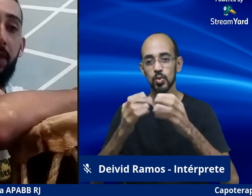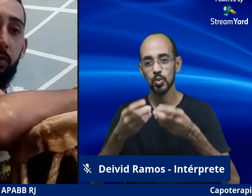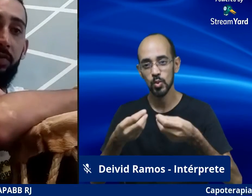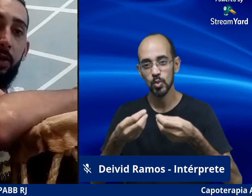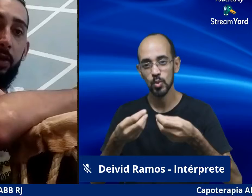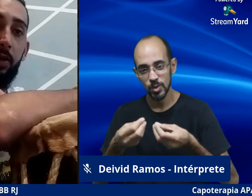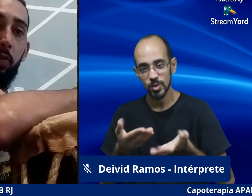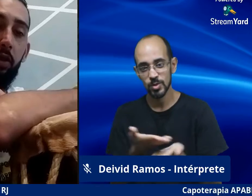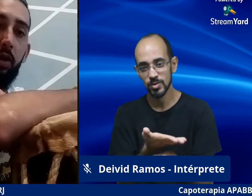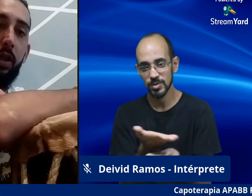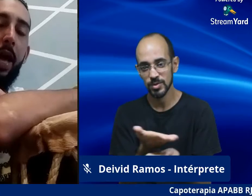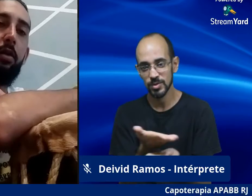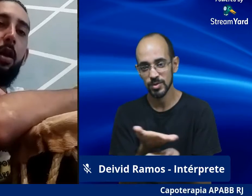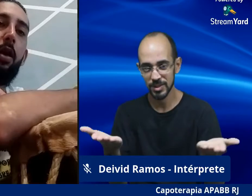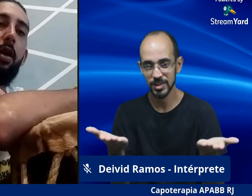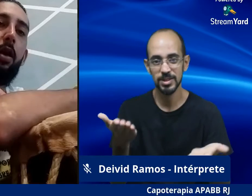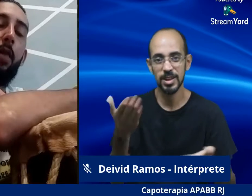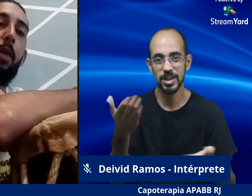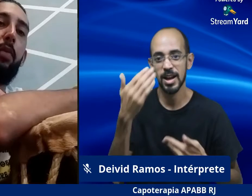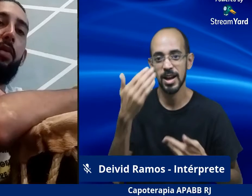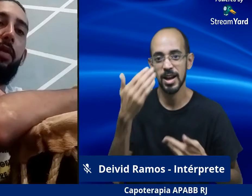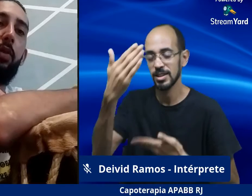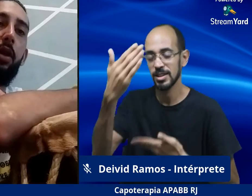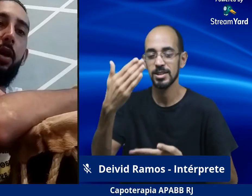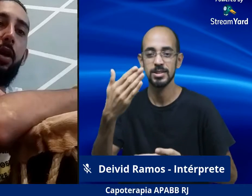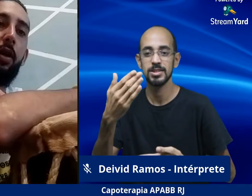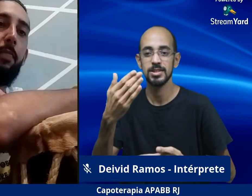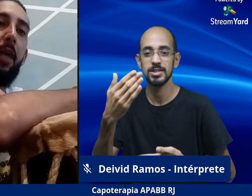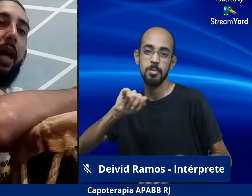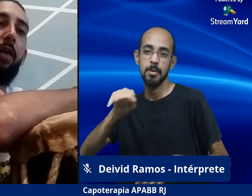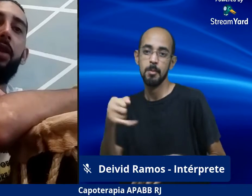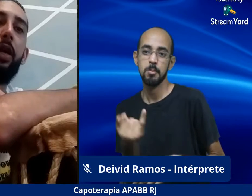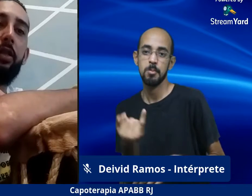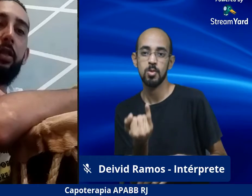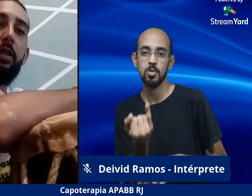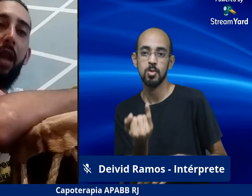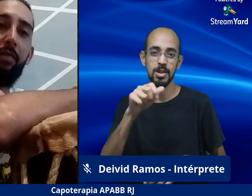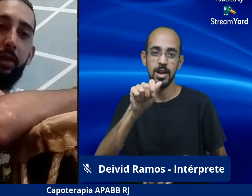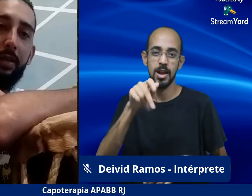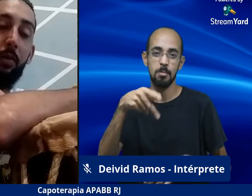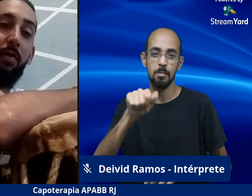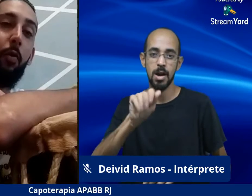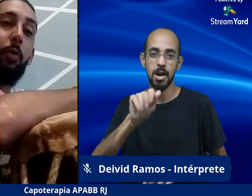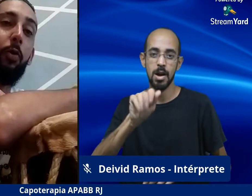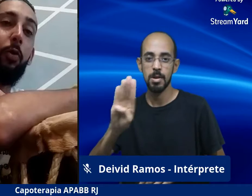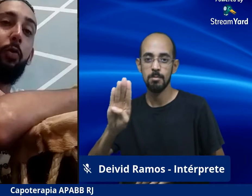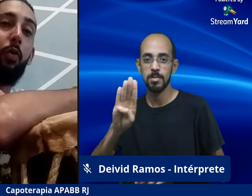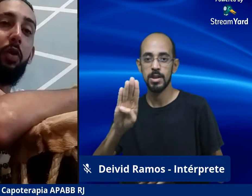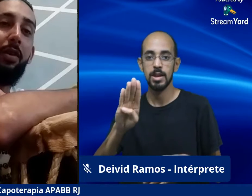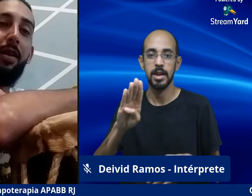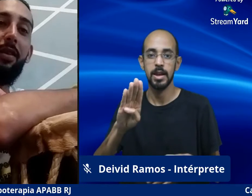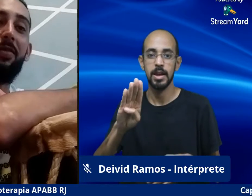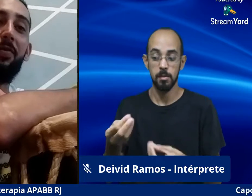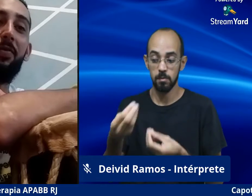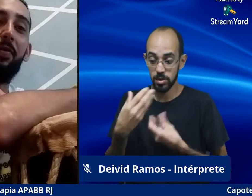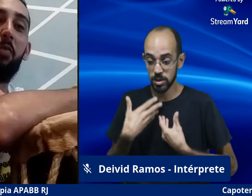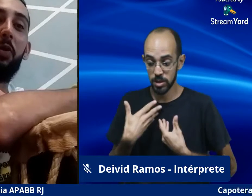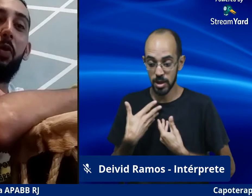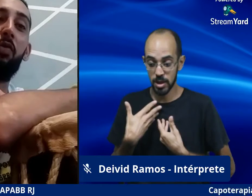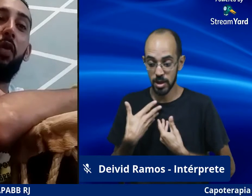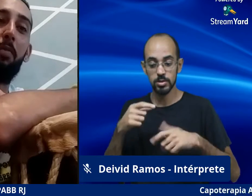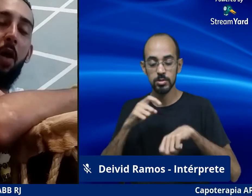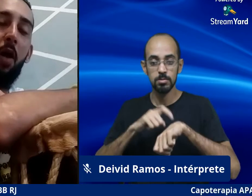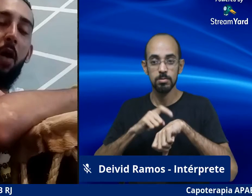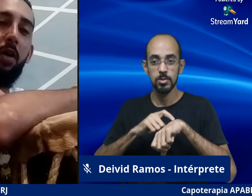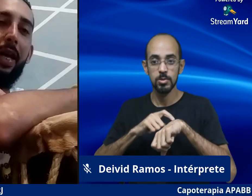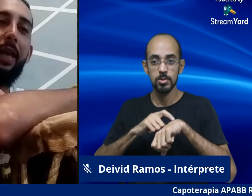agradecer mais uma vez a oportunidade que a PABB vem me dando através das lives, dessa nova conjuntura, desse famoso